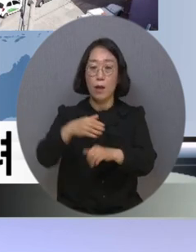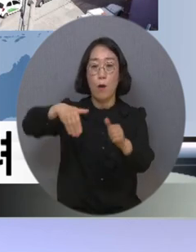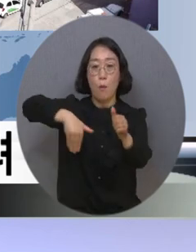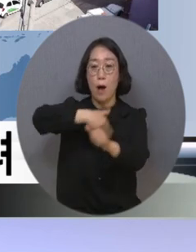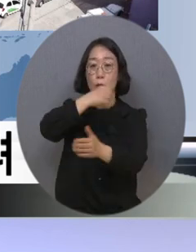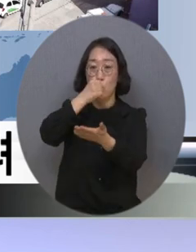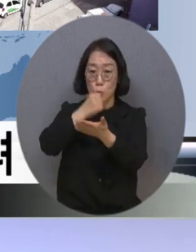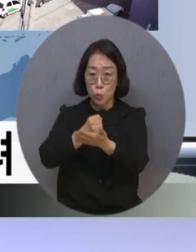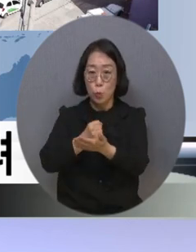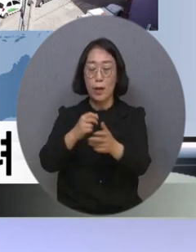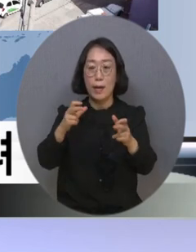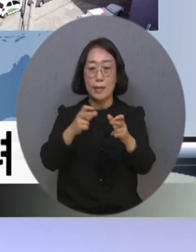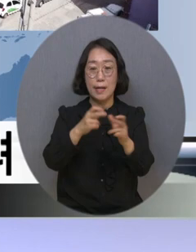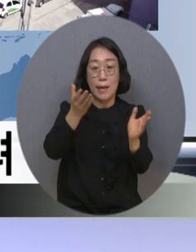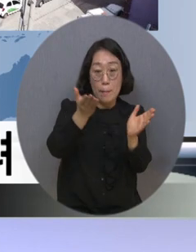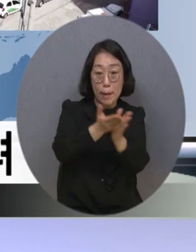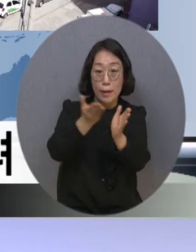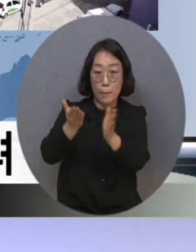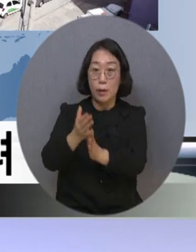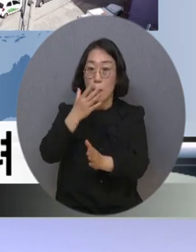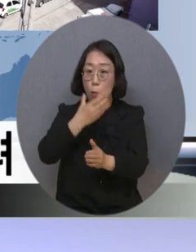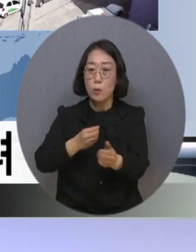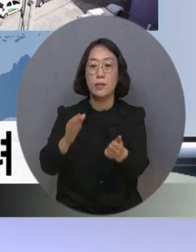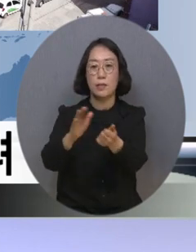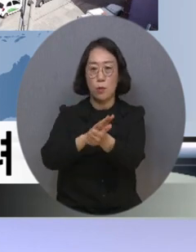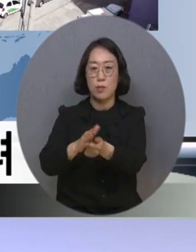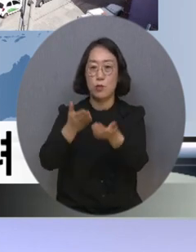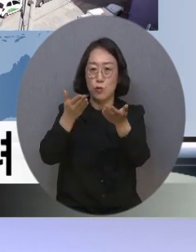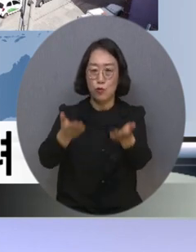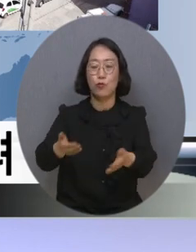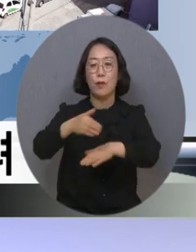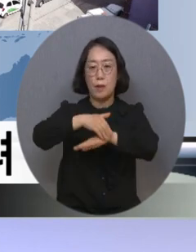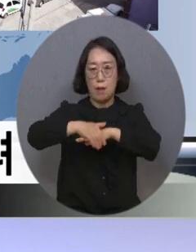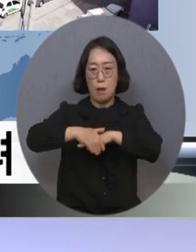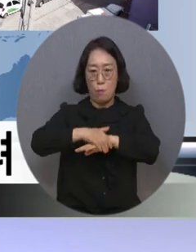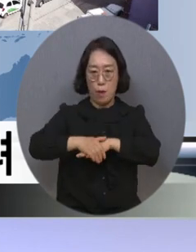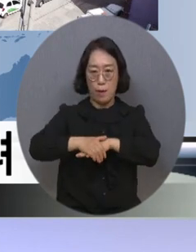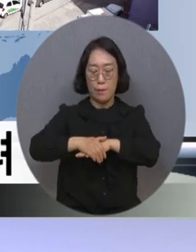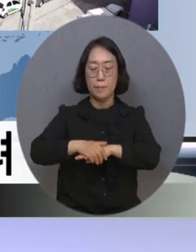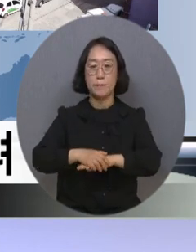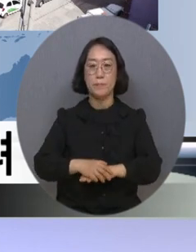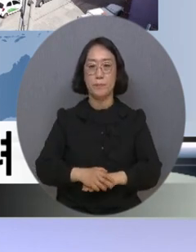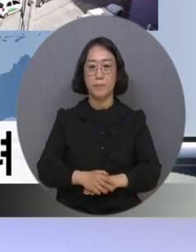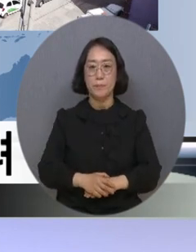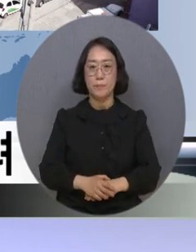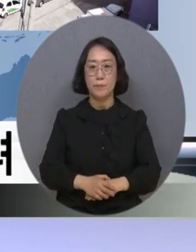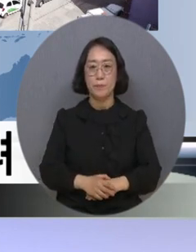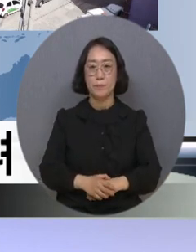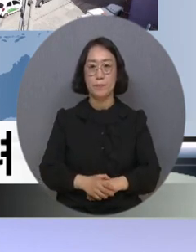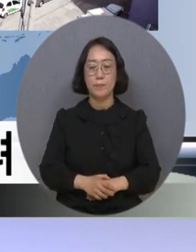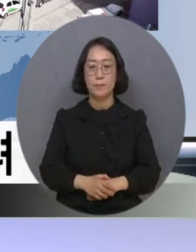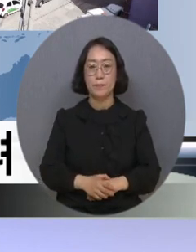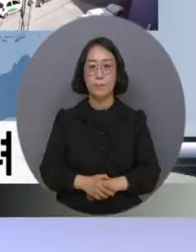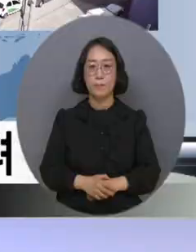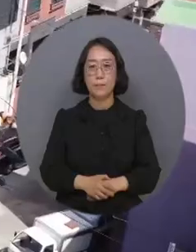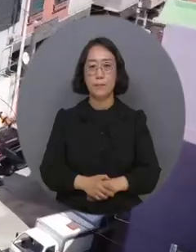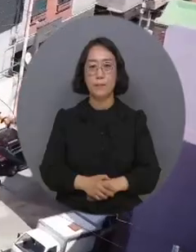환경에서 장애 유형별 다양한 복지 서비스를 제공한다는 계획인데요. 황영재 기자가 다녀왔습니다.